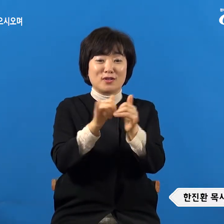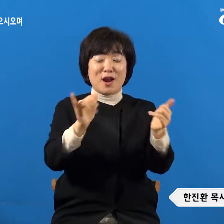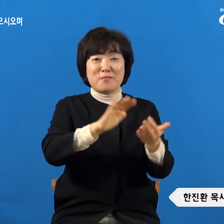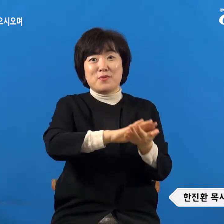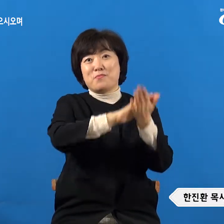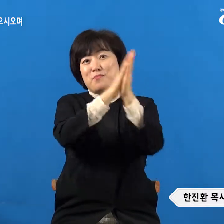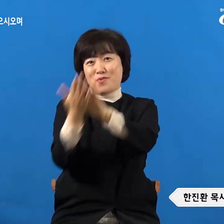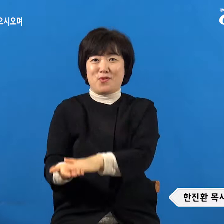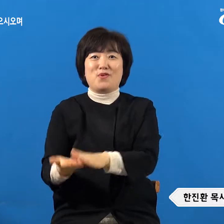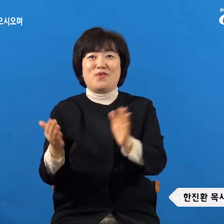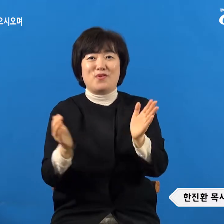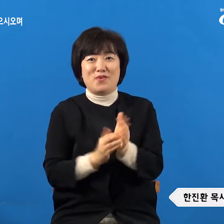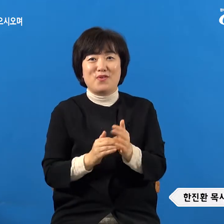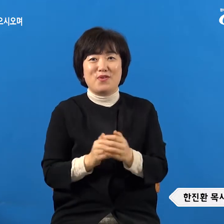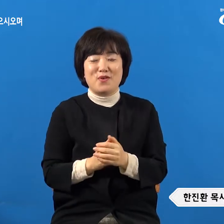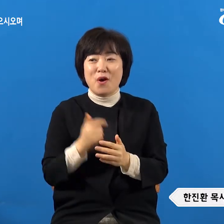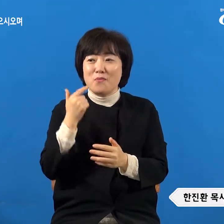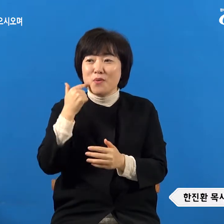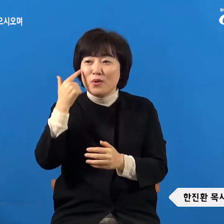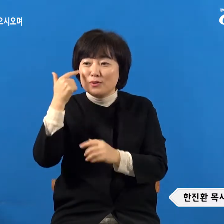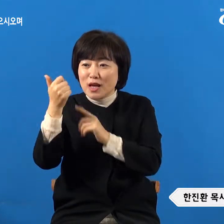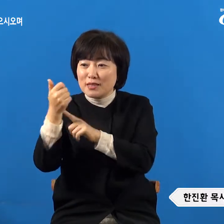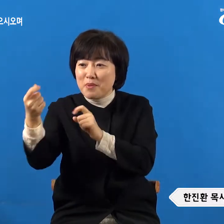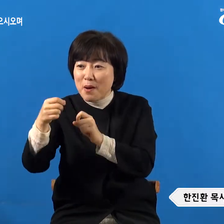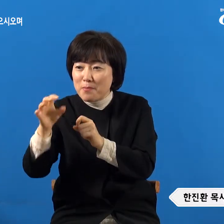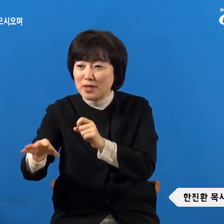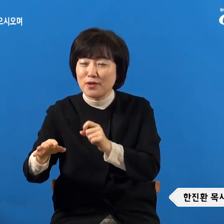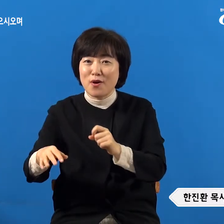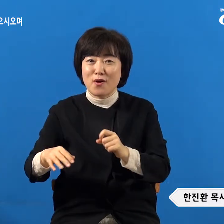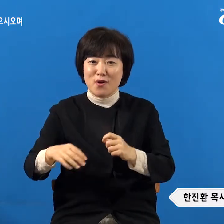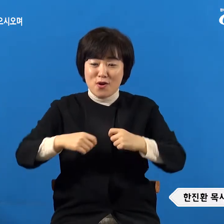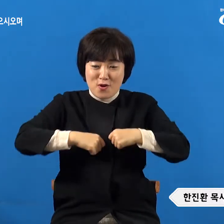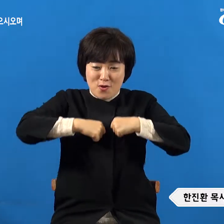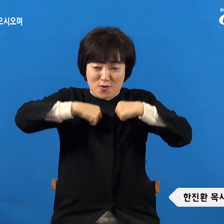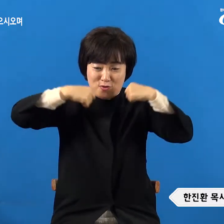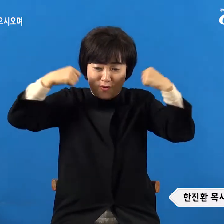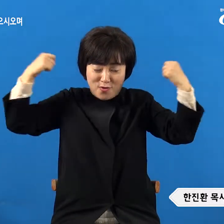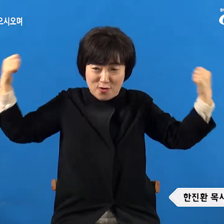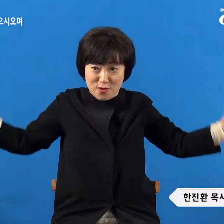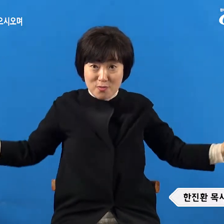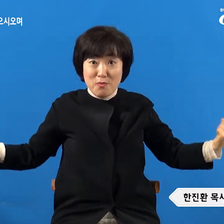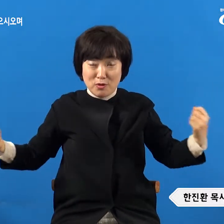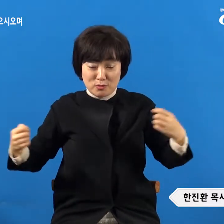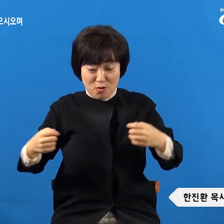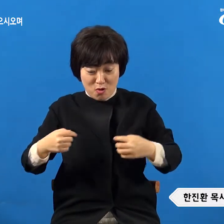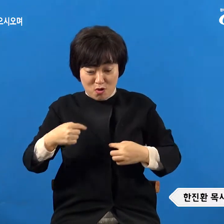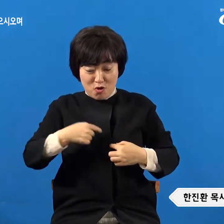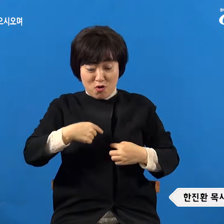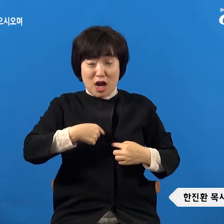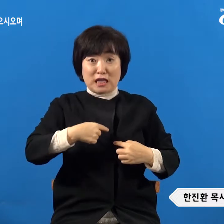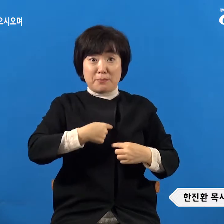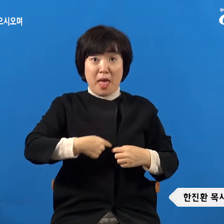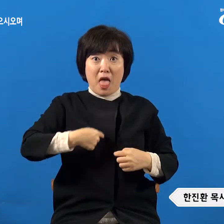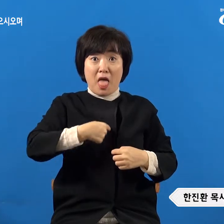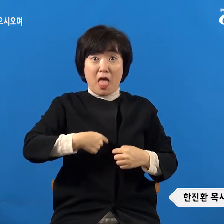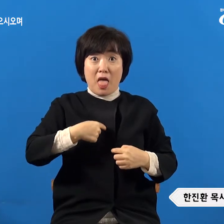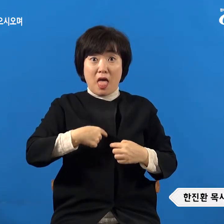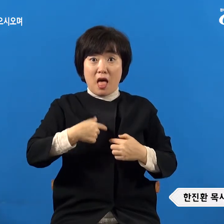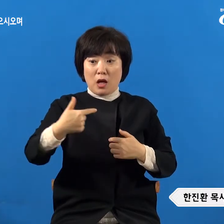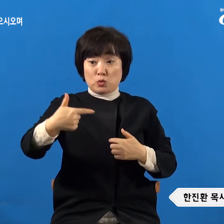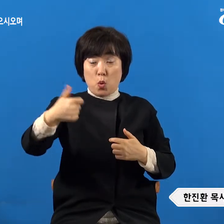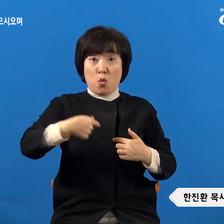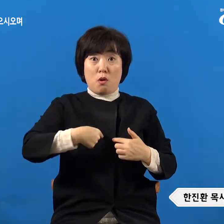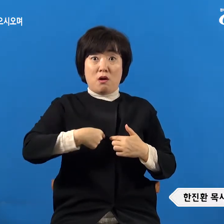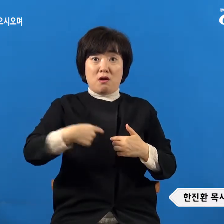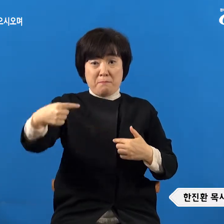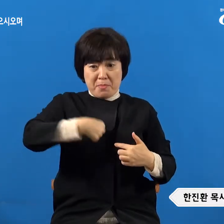것입니다. 목사님 앞에서 그 남편이 윗도리를 이렇게 걷어서 보여주면서 여기 가슴에